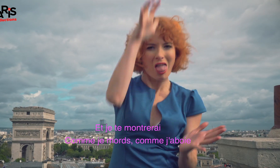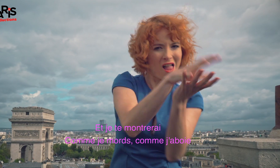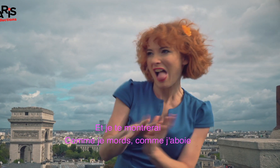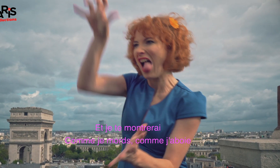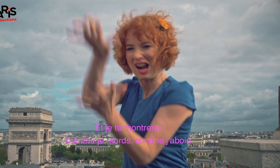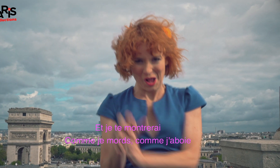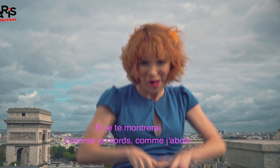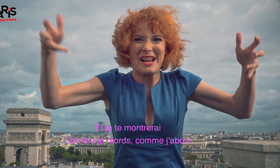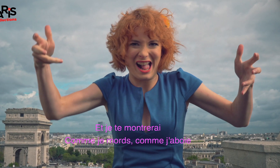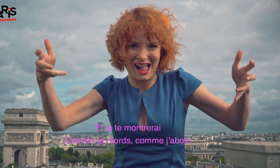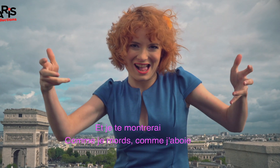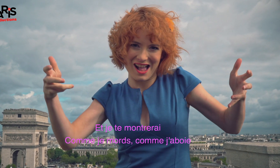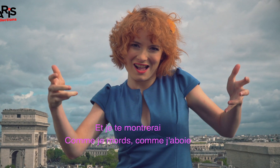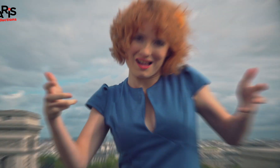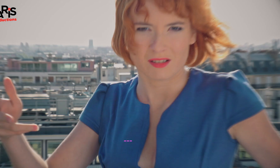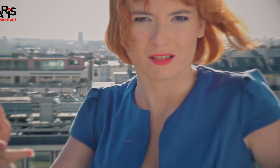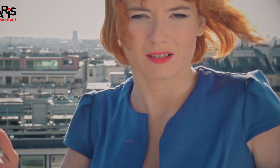comme je mords, comme j'aboie.